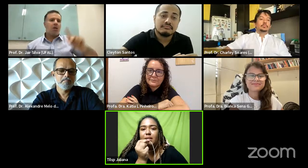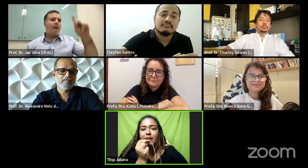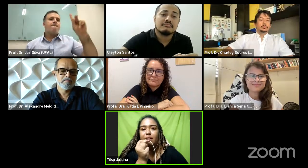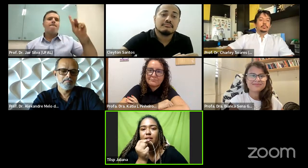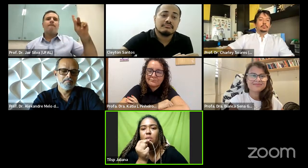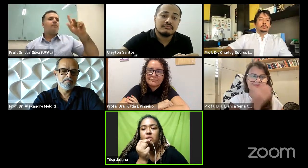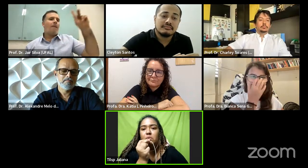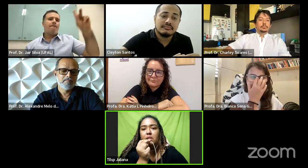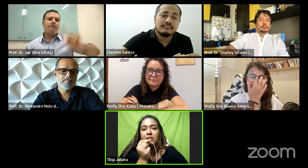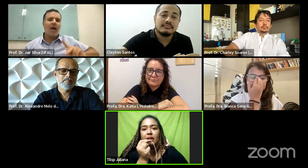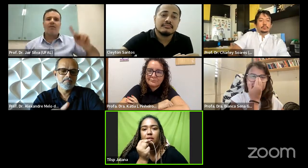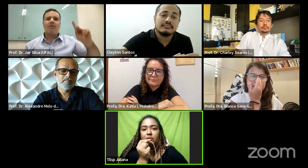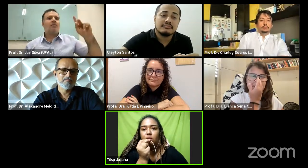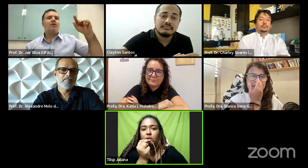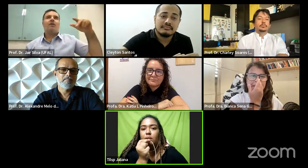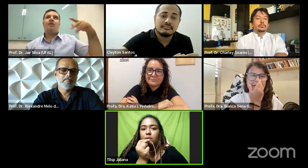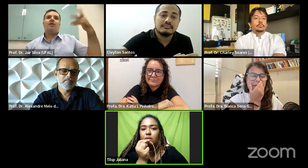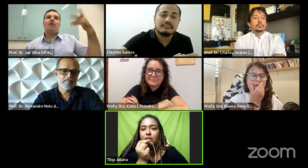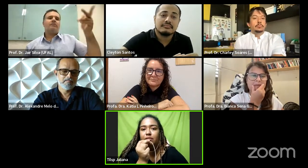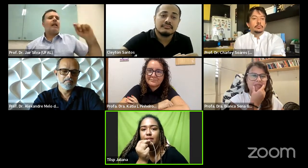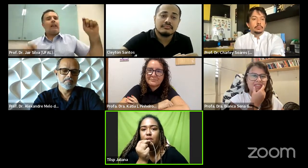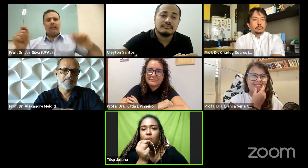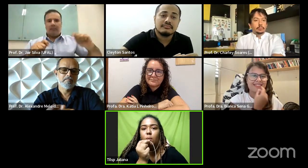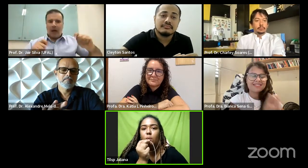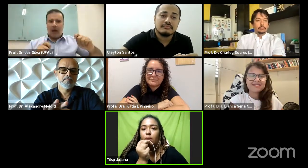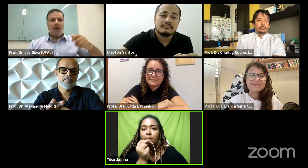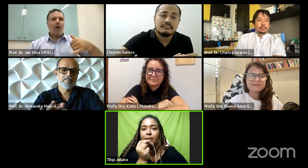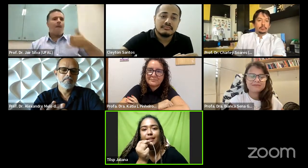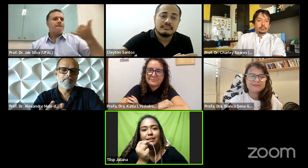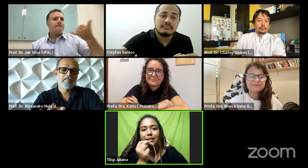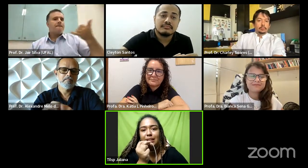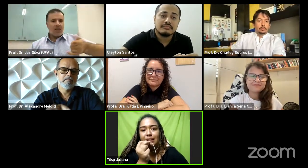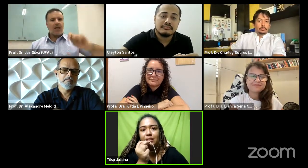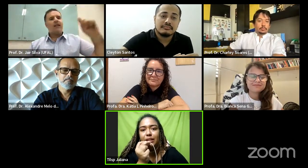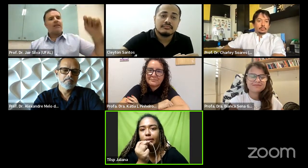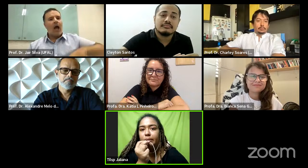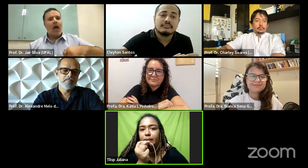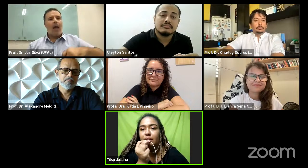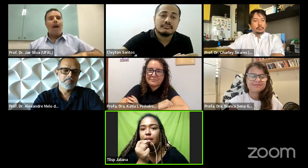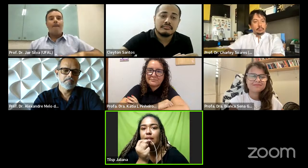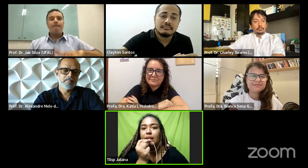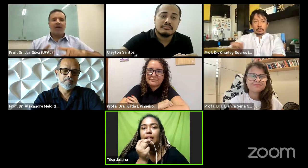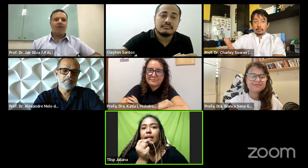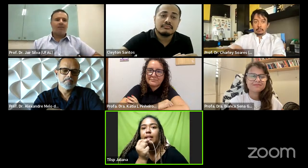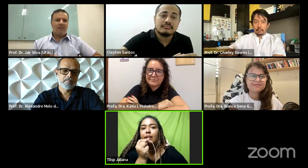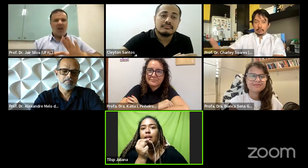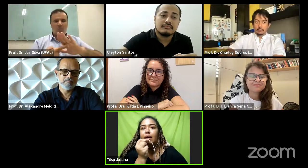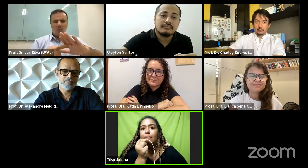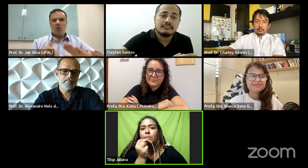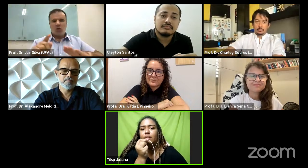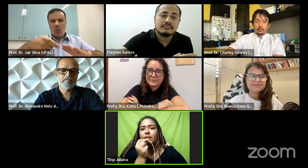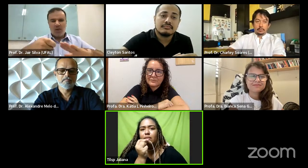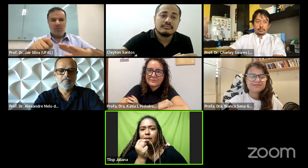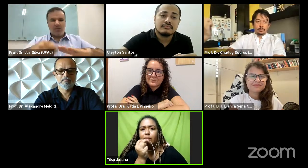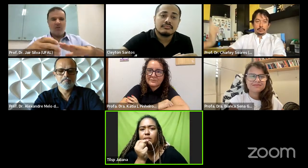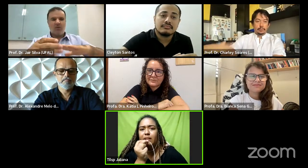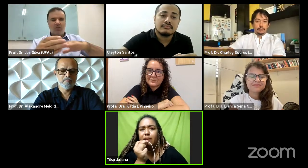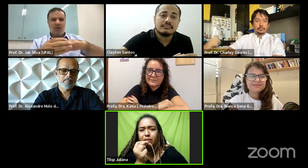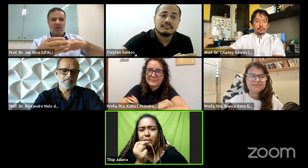E aí você pensa, ah, então eu posso retirar uma mão e fazer só com uma, paz, feliz, tal. E aí